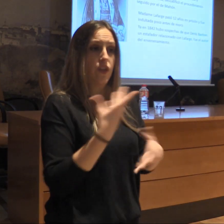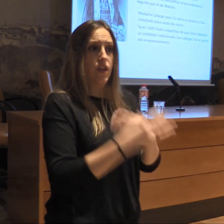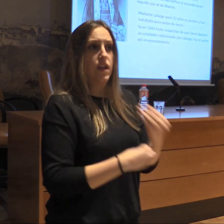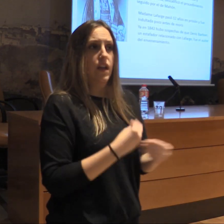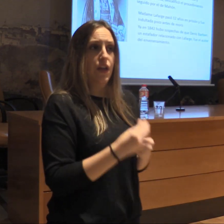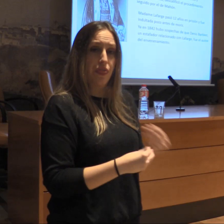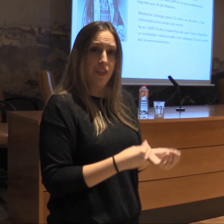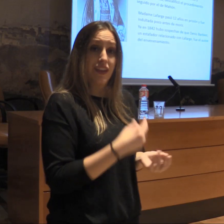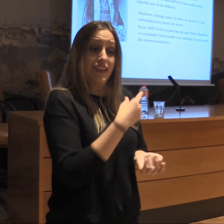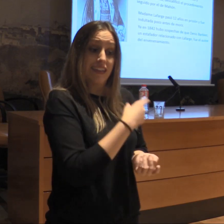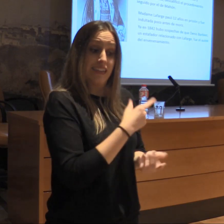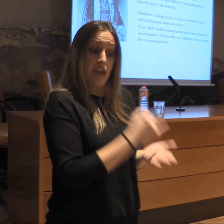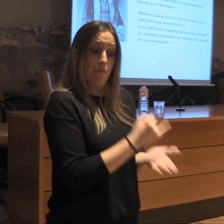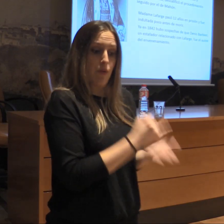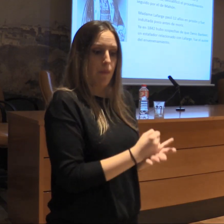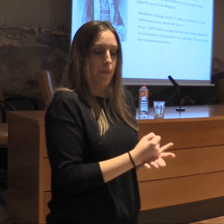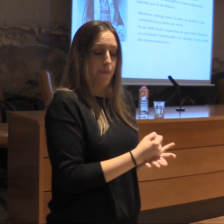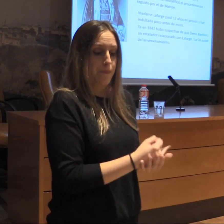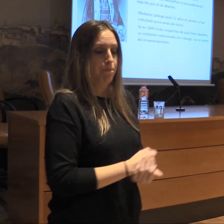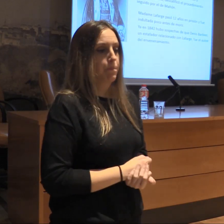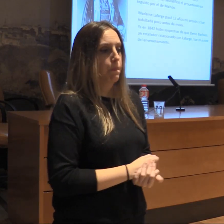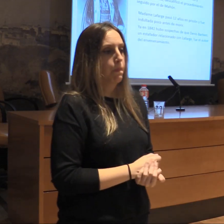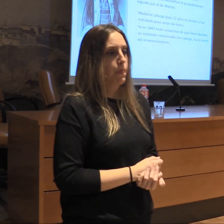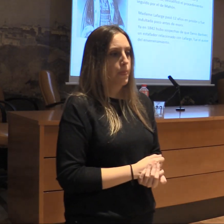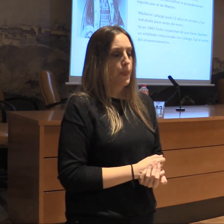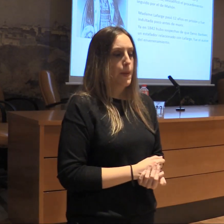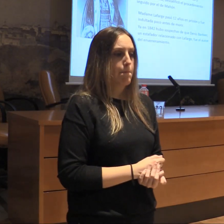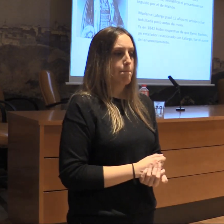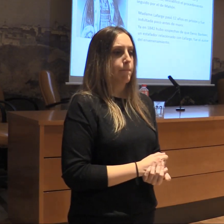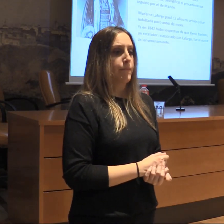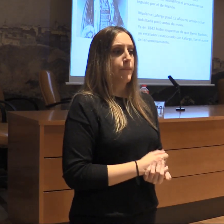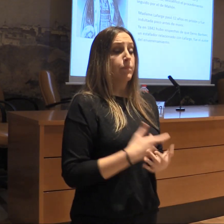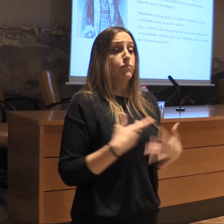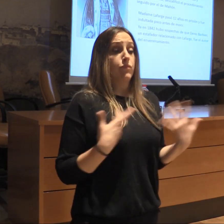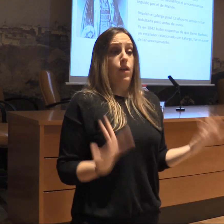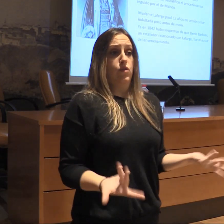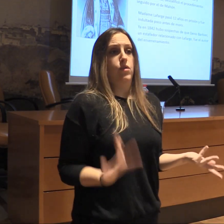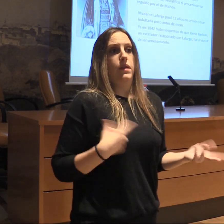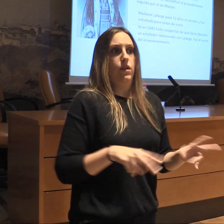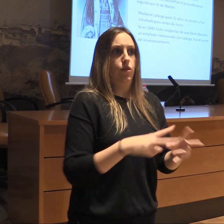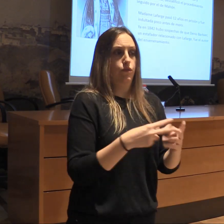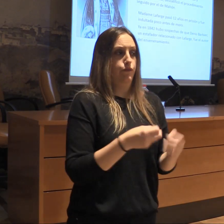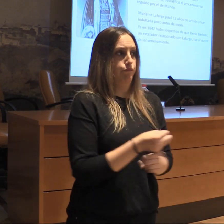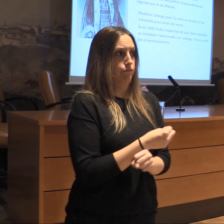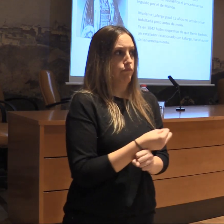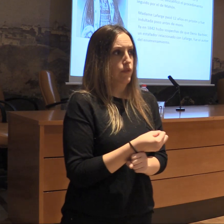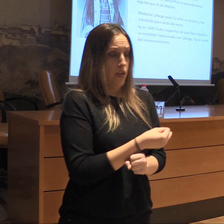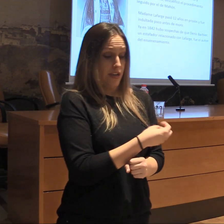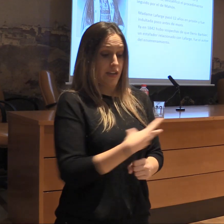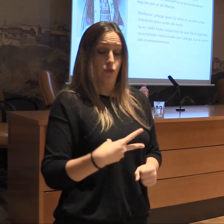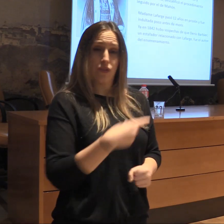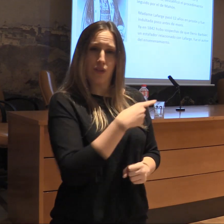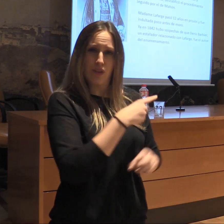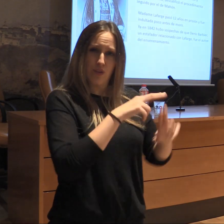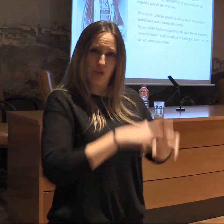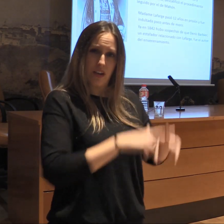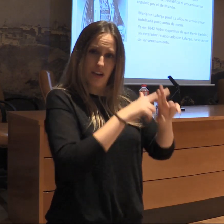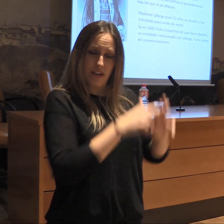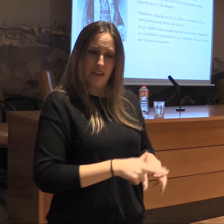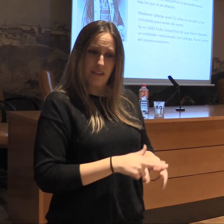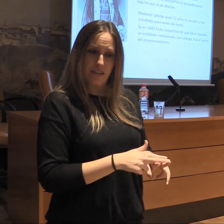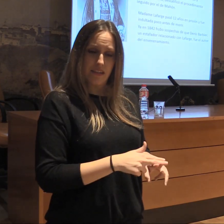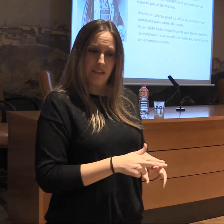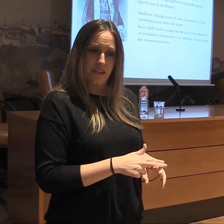realizar esa prueba tras ordenar una nueva exhumación. Sobre los resultados de los análisis de Orfila, Madame